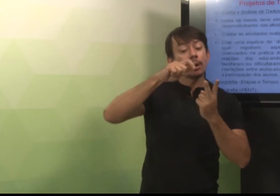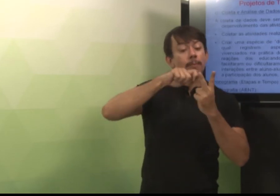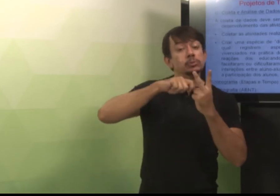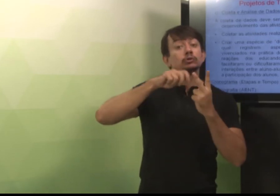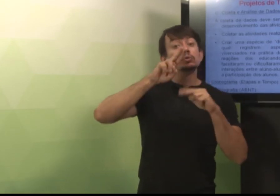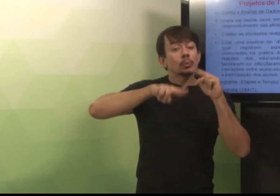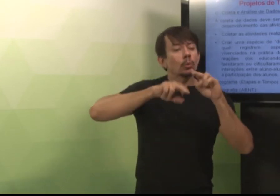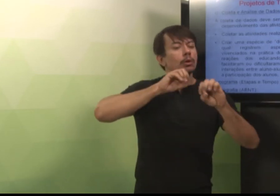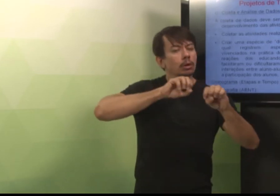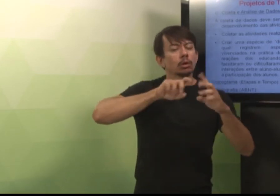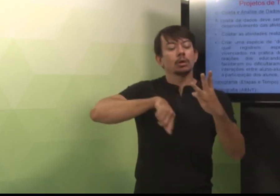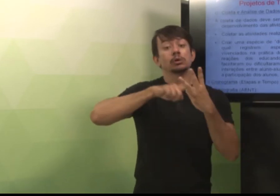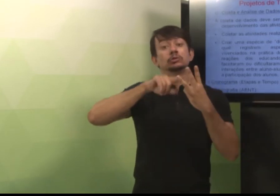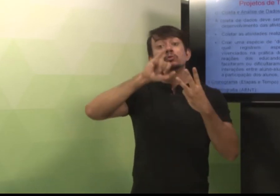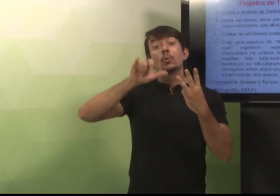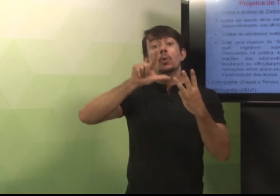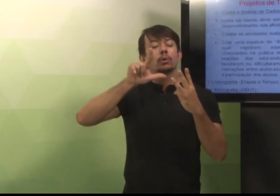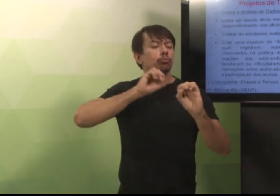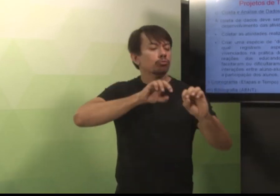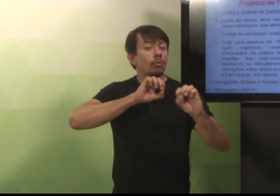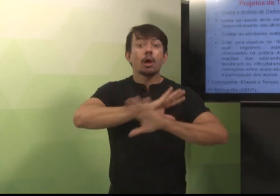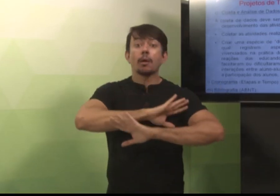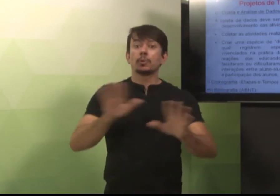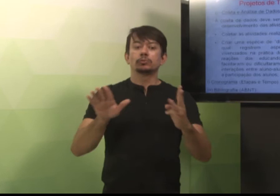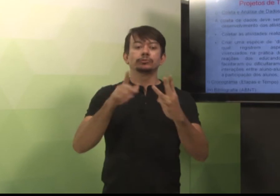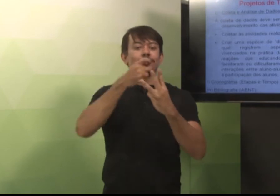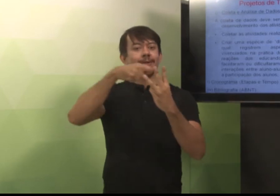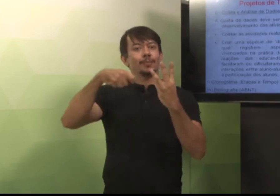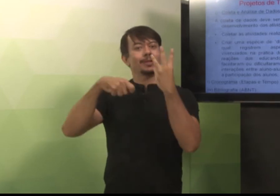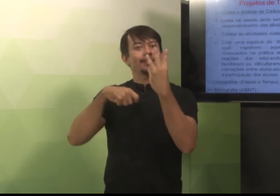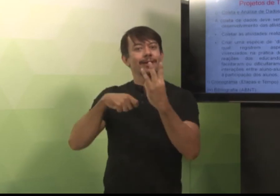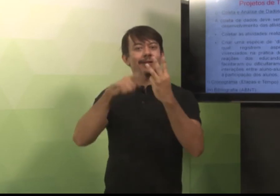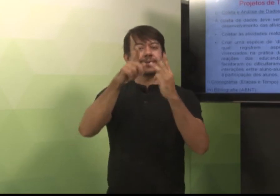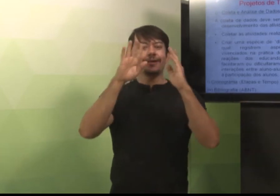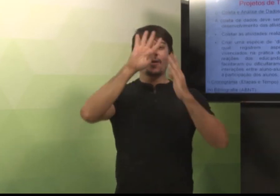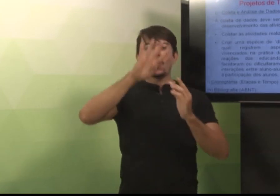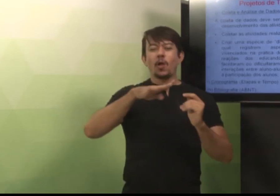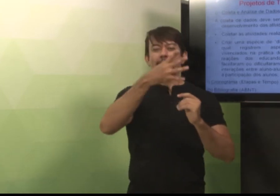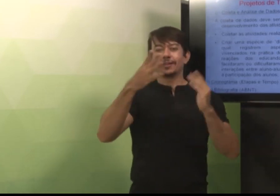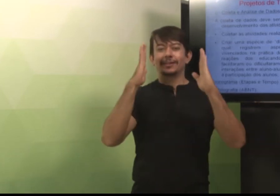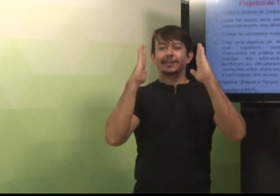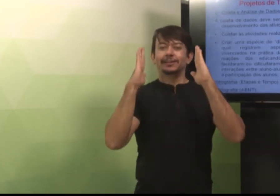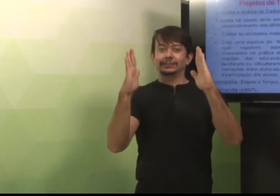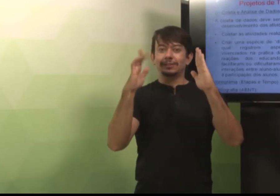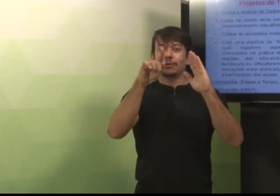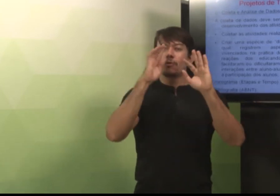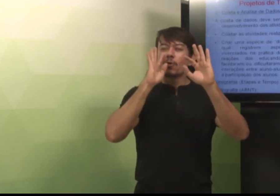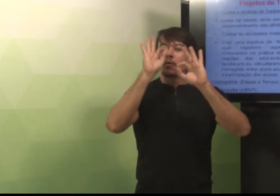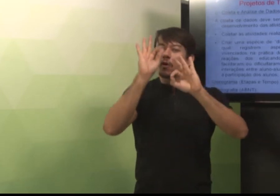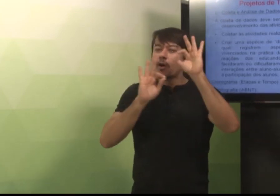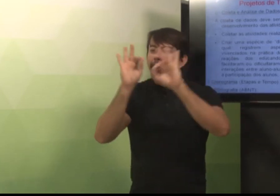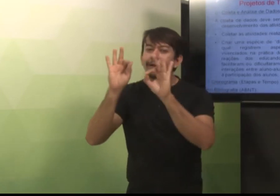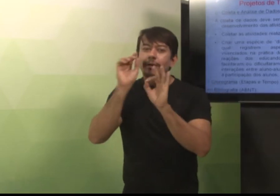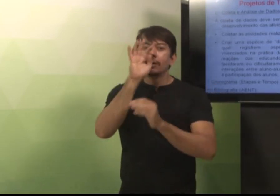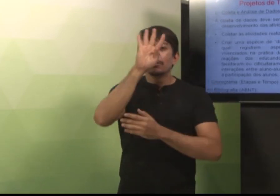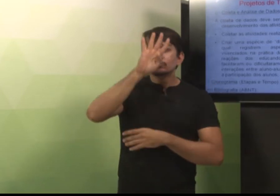o ensino, no mês de junho, você desenvolve, dá continuidade, e em julho você termina. Percebam que são 3